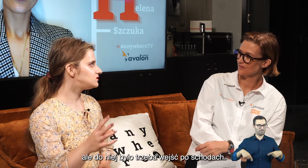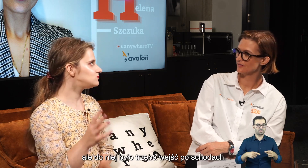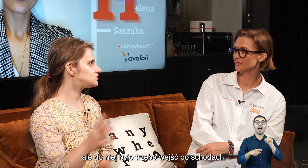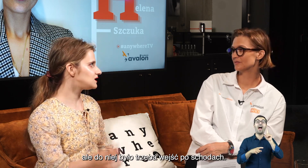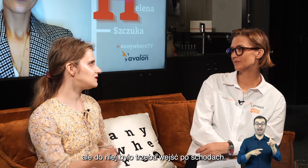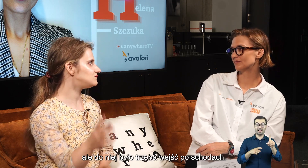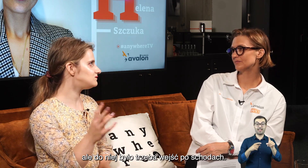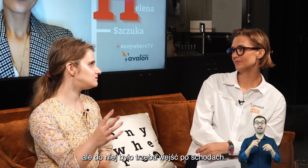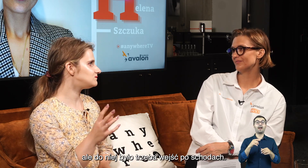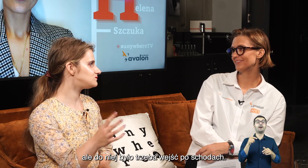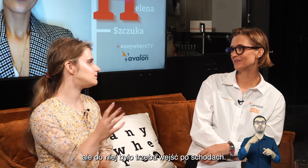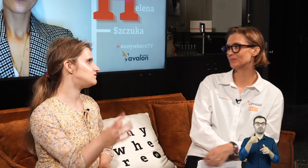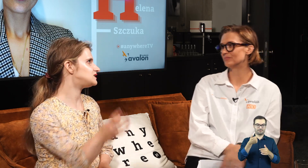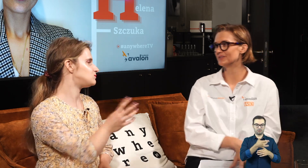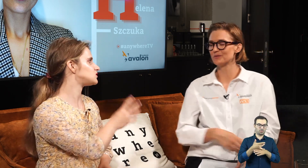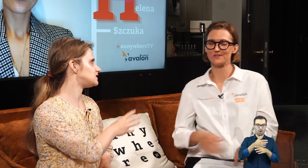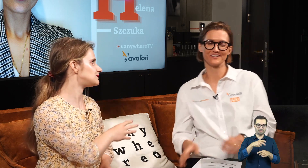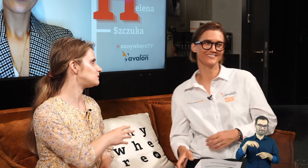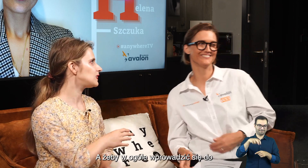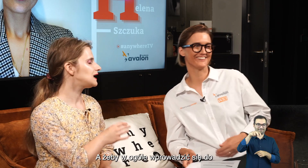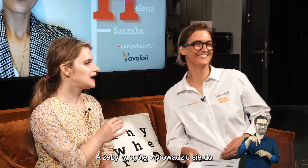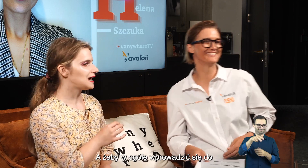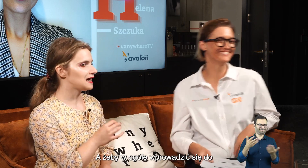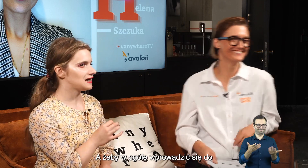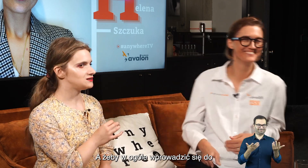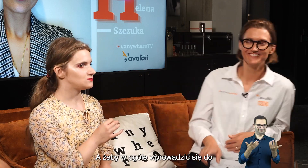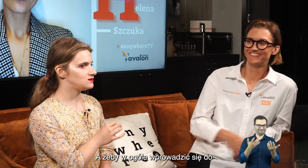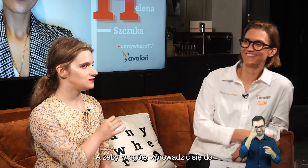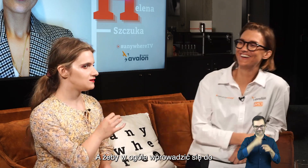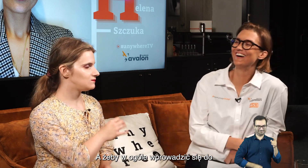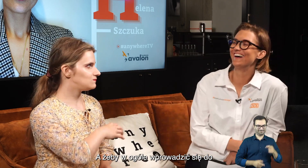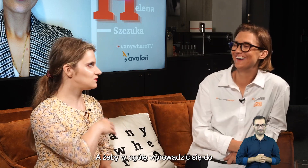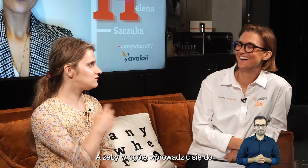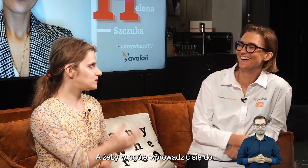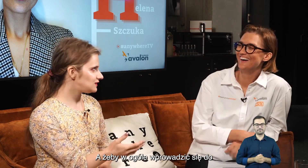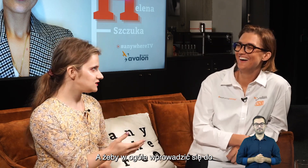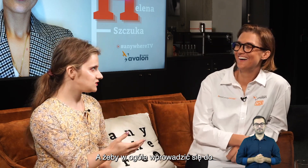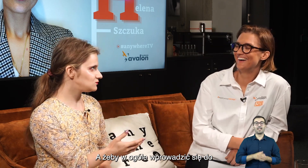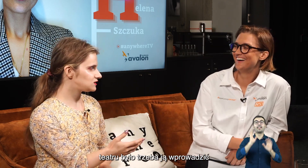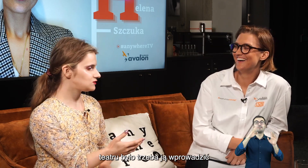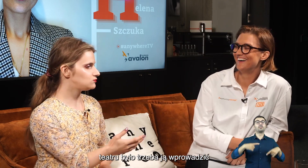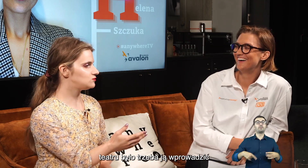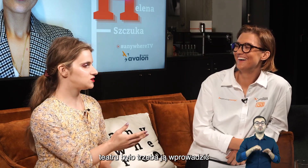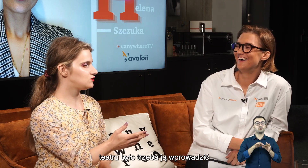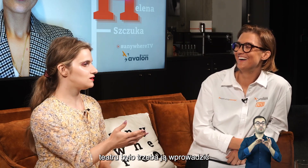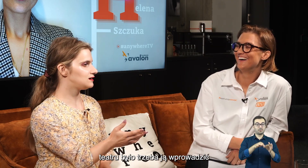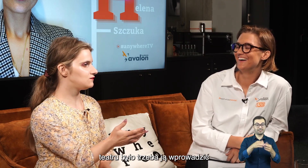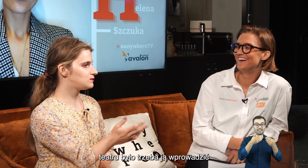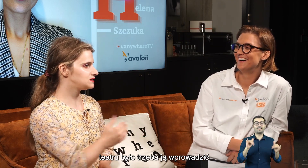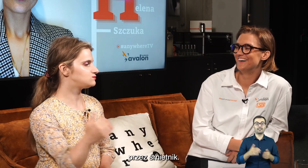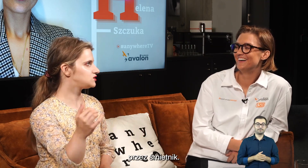ale do niej było trzeba wejść po schodach. No tak. A żeby w ogóle wprowadzić się do teatru, było trzeba